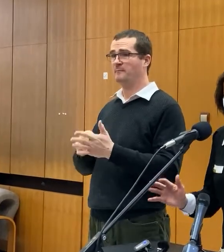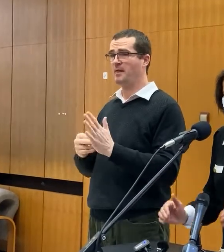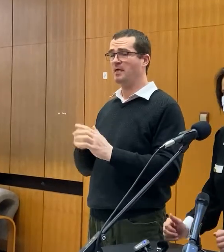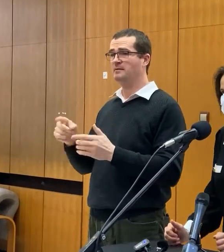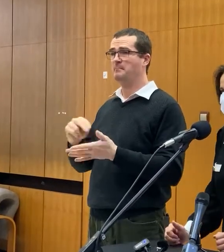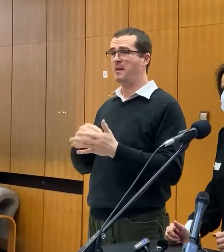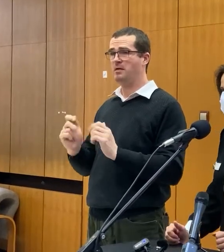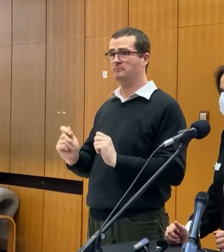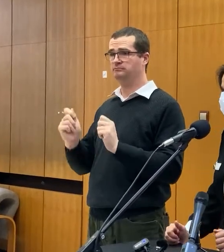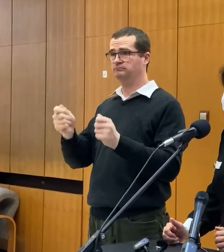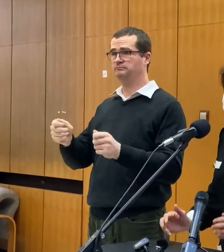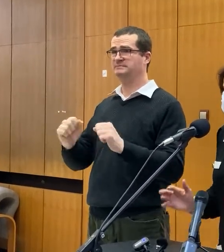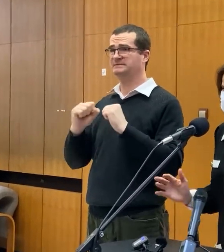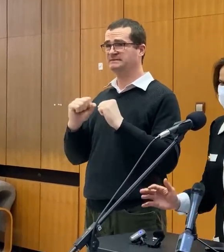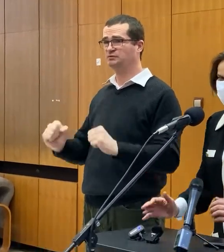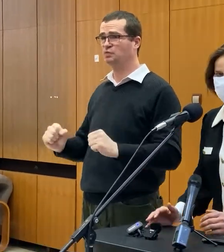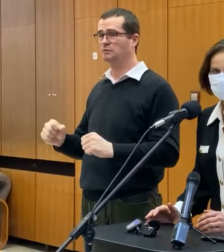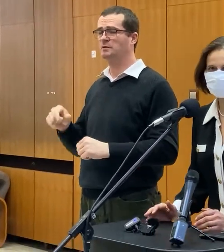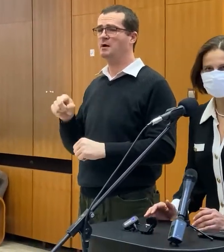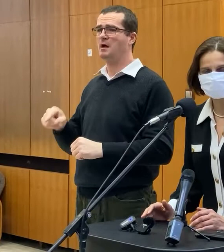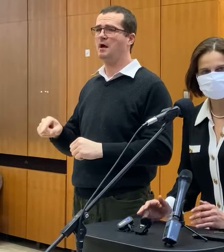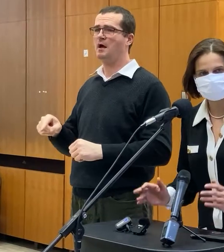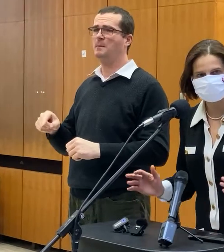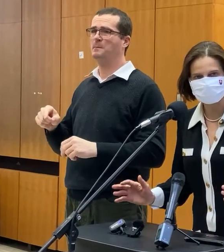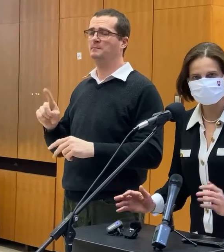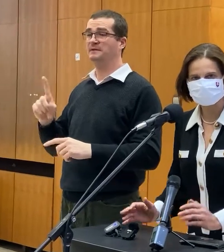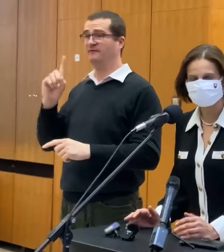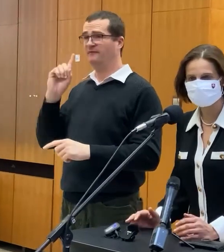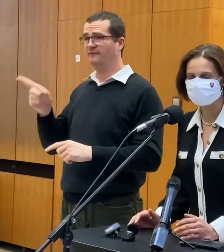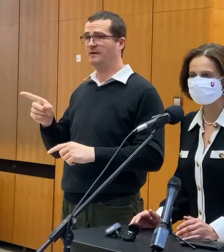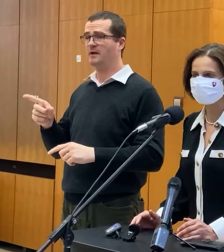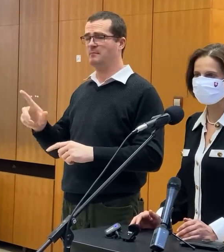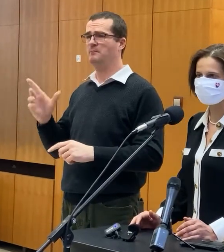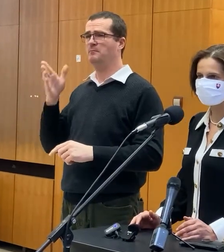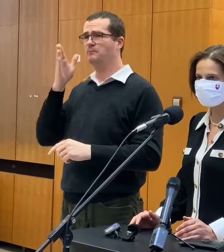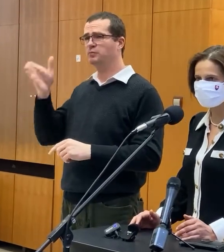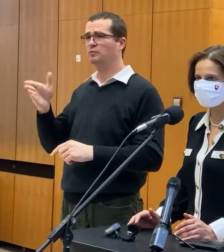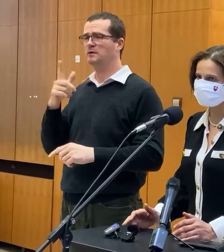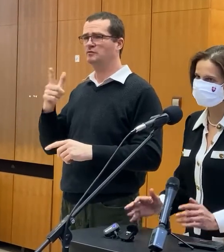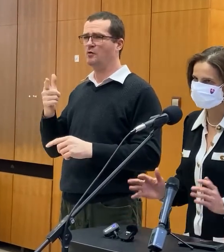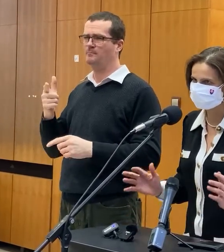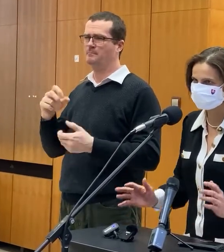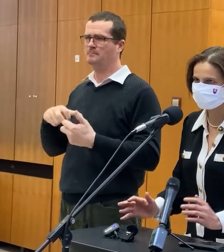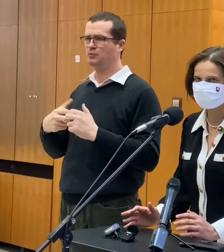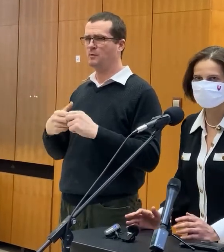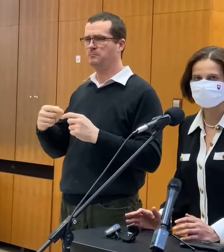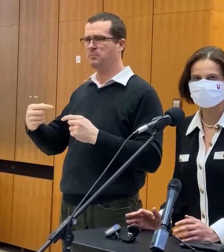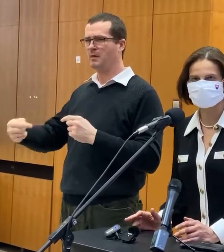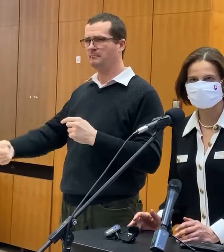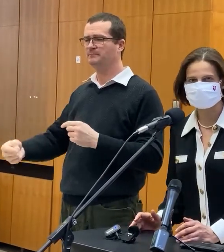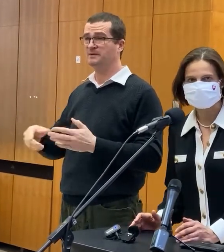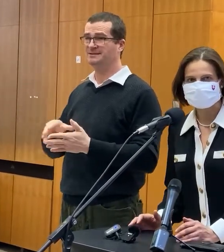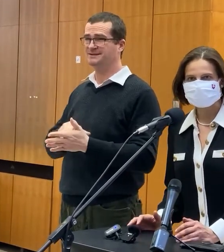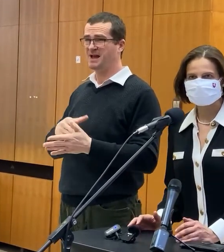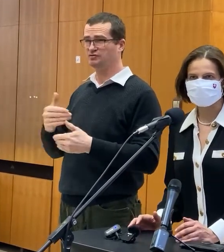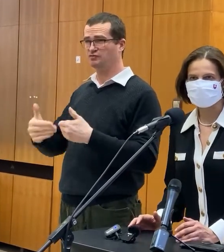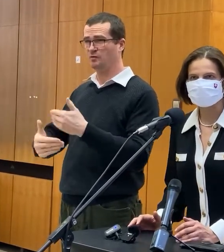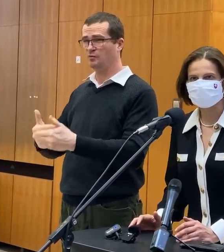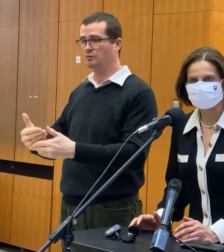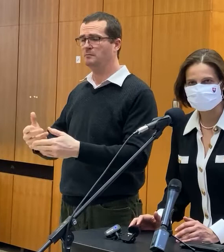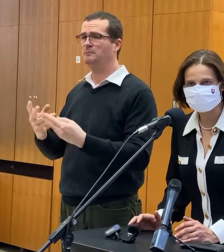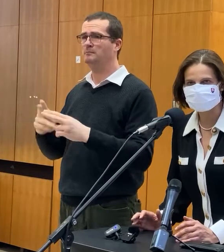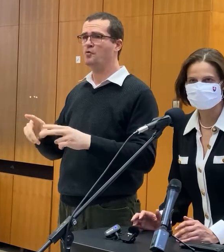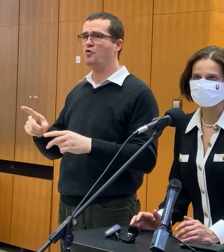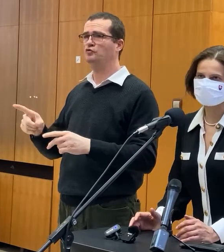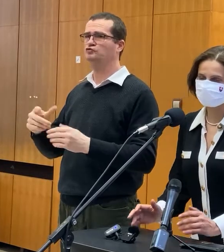týmto plánom príde na súd a ak vie, že vlastne príde do ťažkosti, už v zásade začínajú tie ťažkosti, tak môže